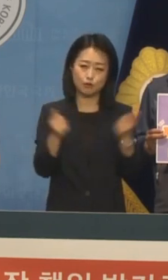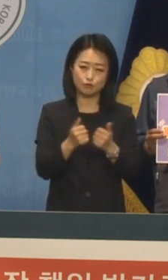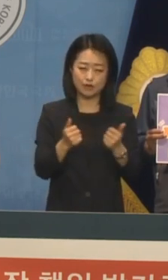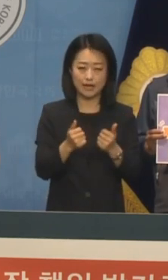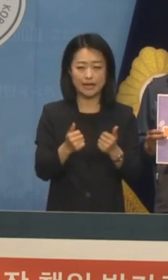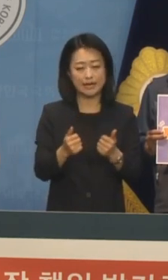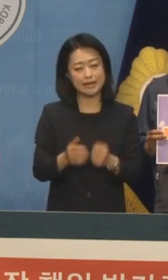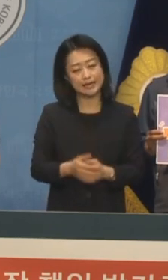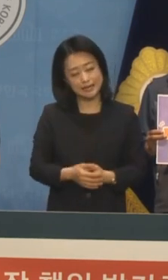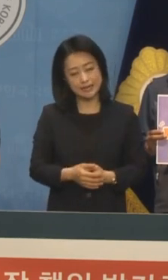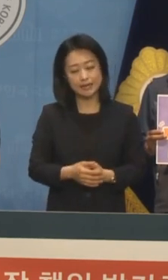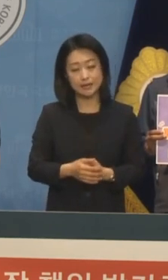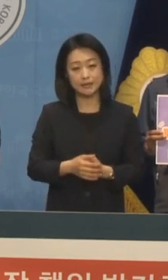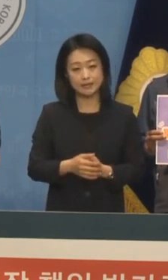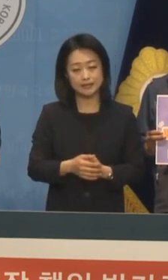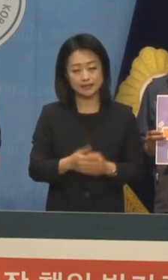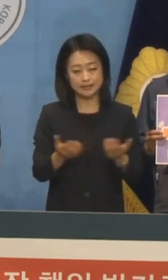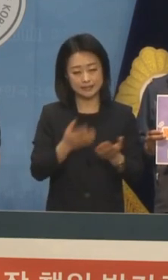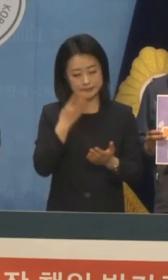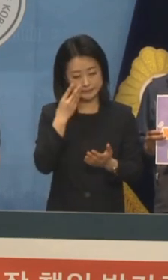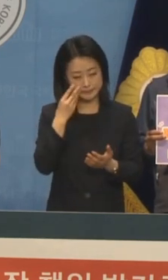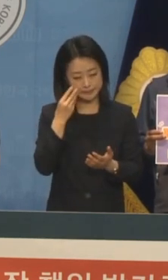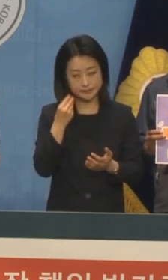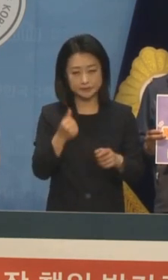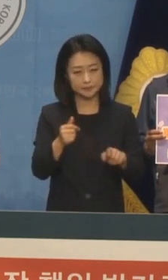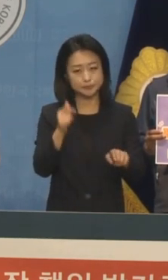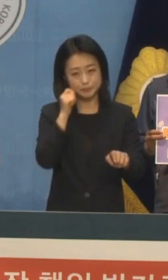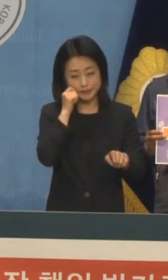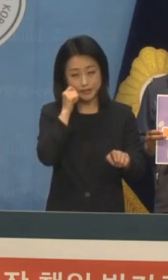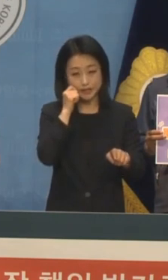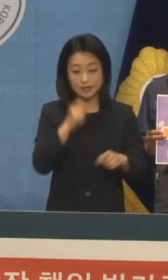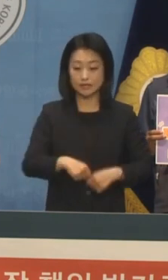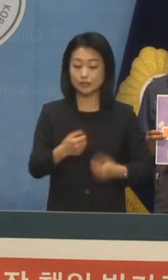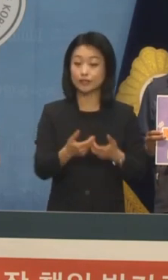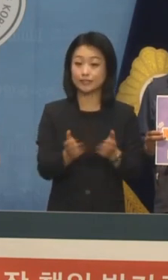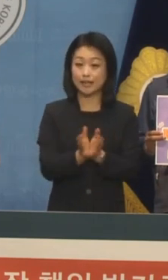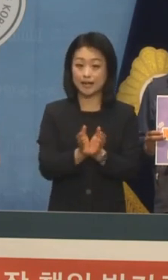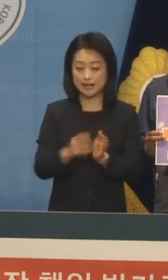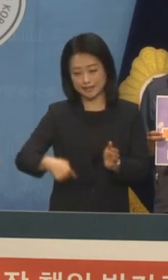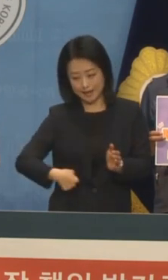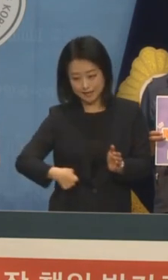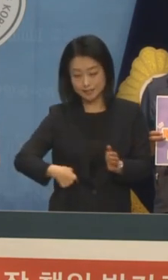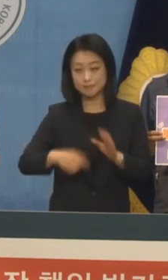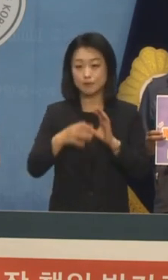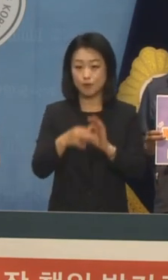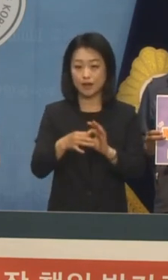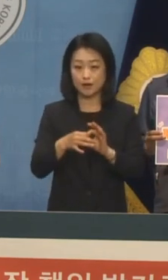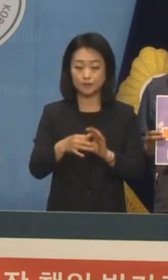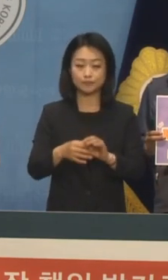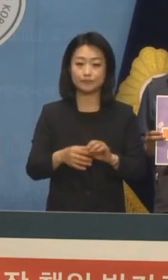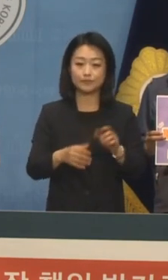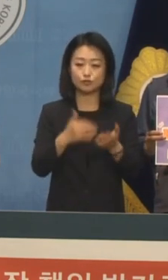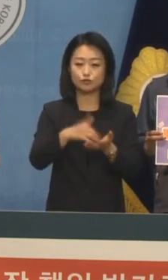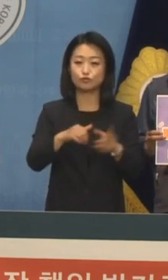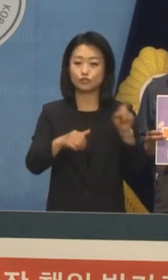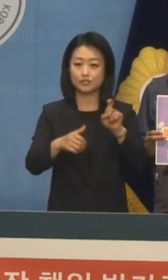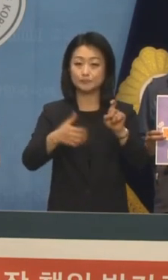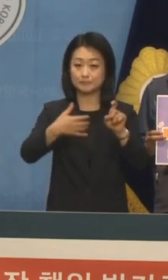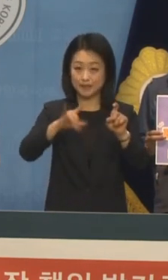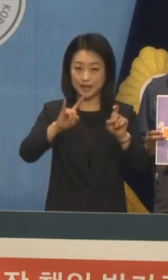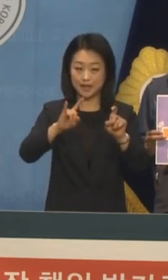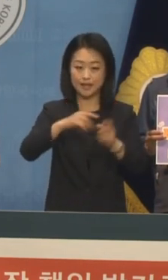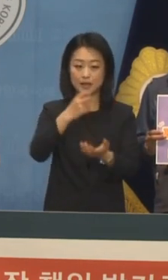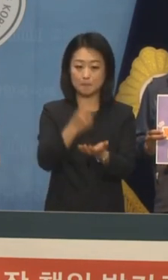있을까 의심스럽습니다. 정의당은 지금 양심과 책임이란 이름하에 10대 개혁 입법 과제를 놓고 일주일 넘게